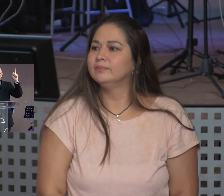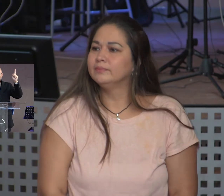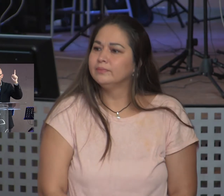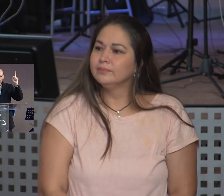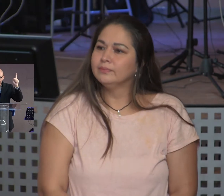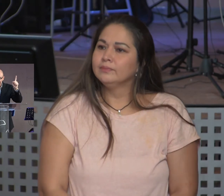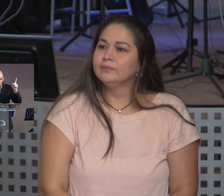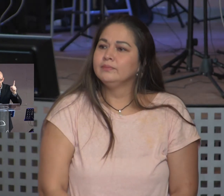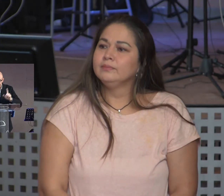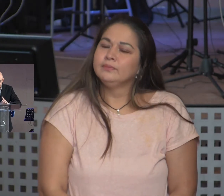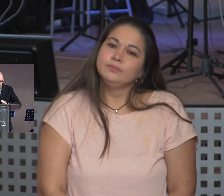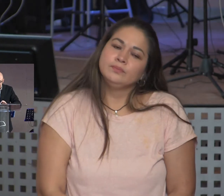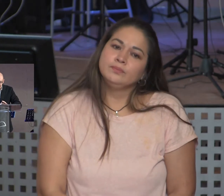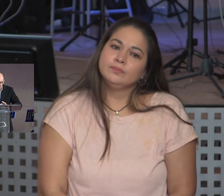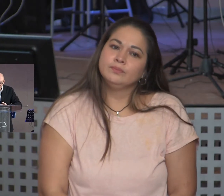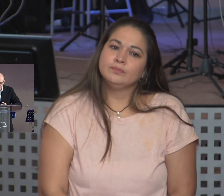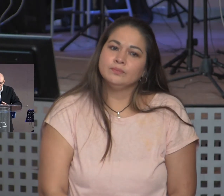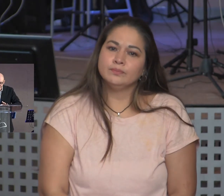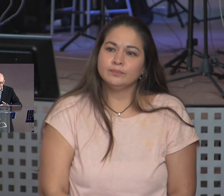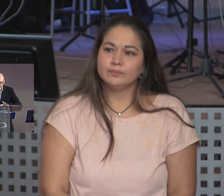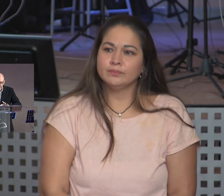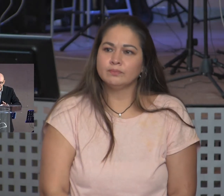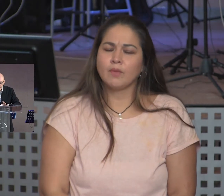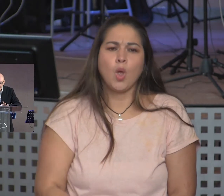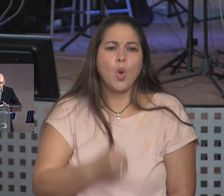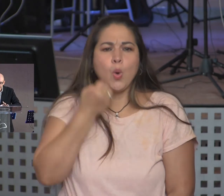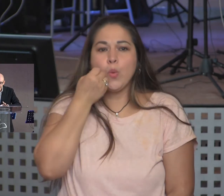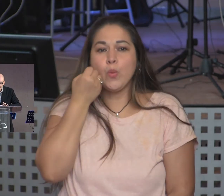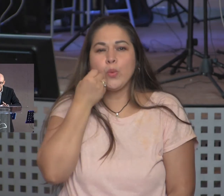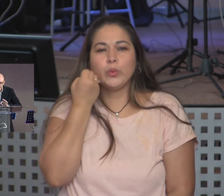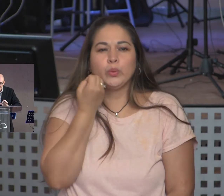conforme al reino de Dios.